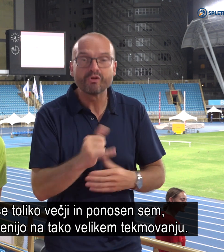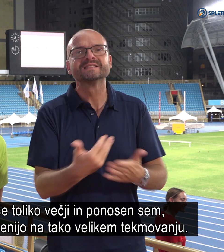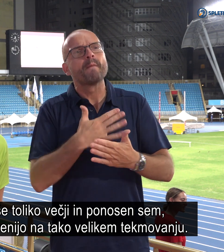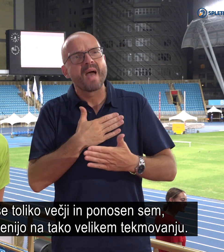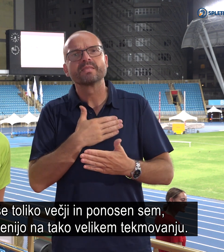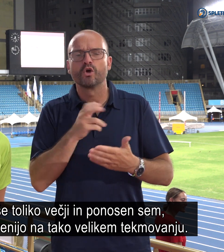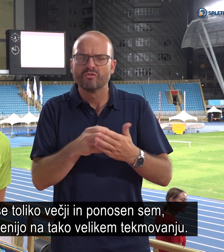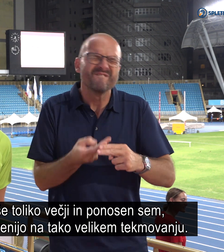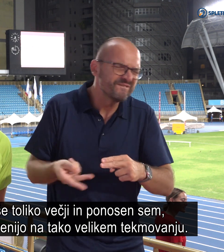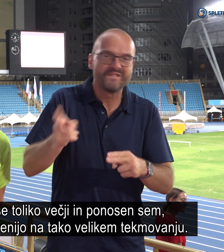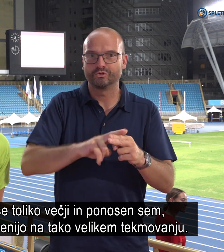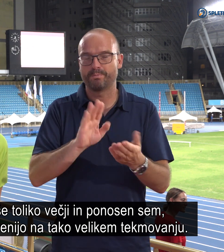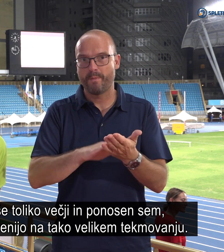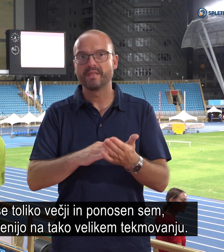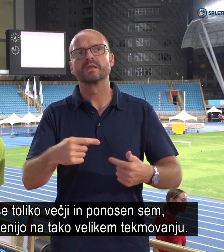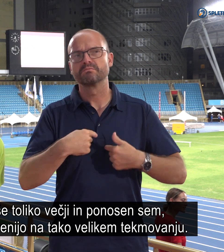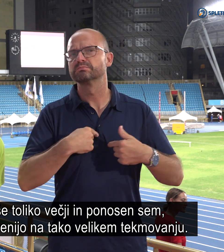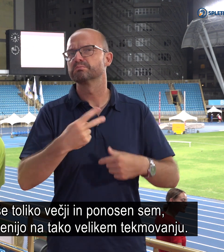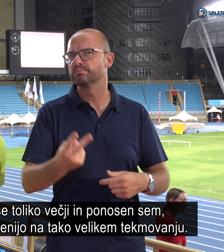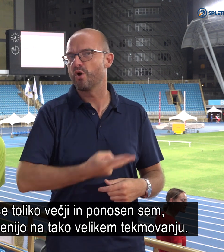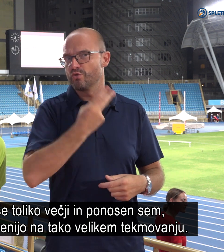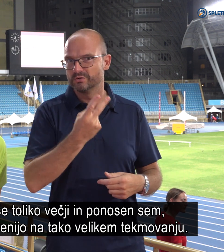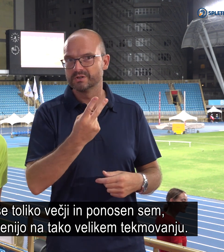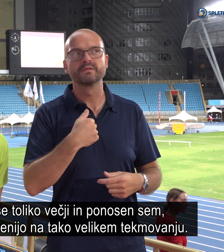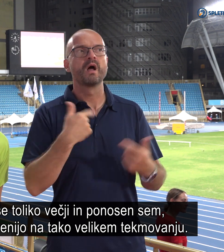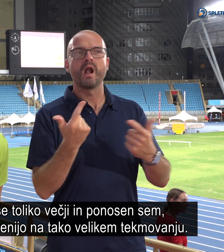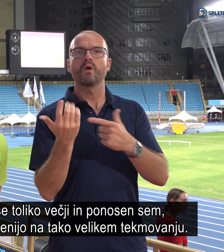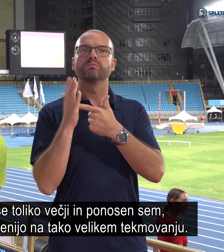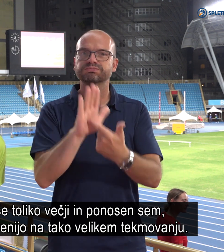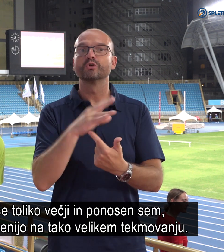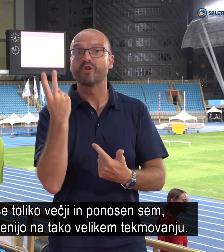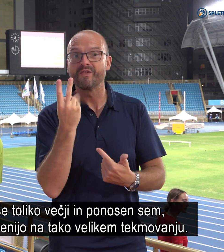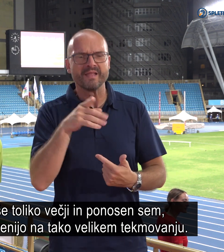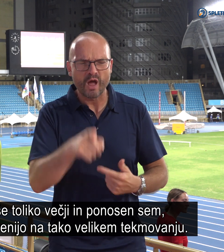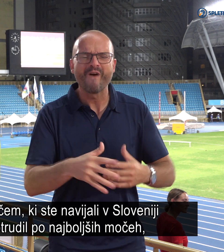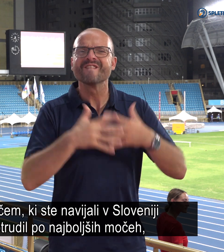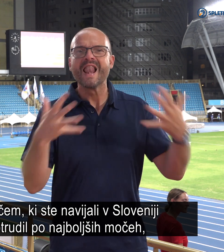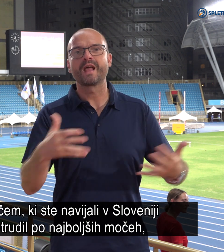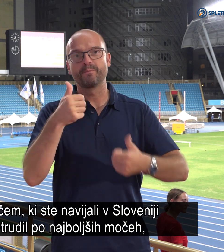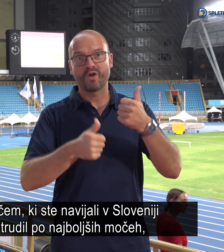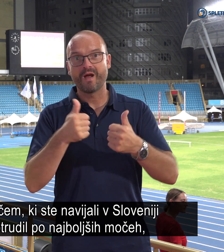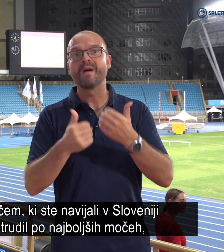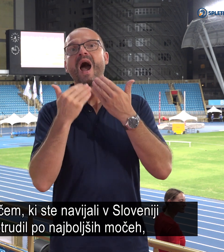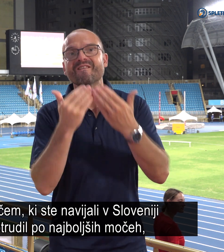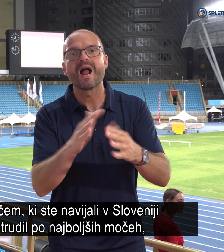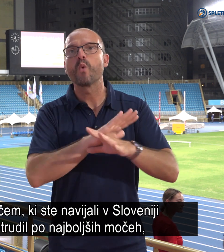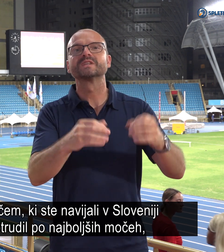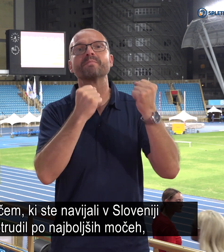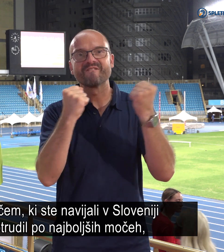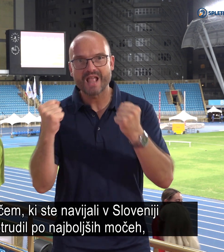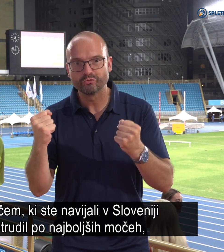in ponosen sem, da lahko zastopam Slovenijo na tako velikem tekmovanju. Hvala vsem navijačem, ki